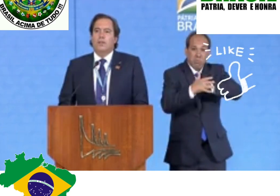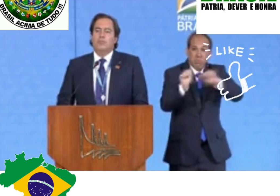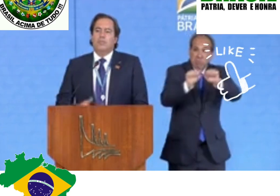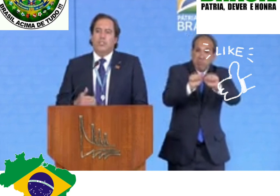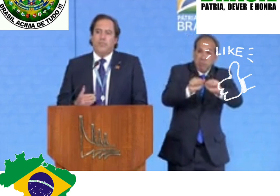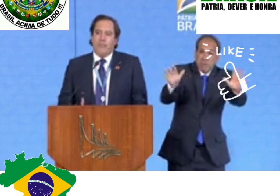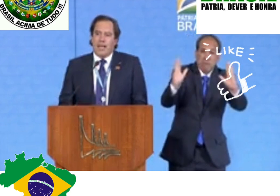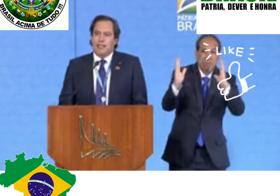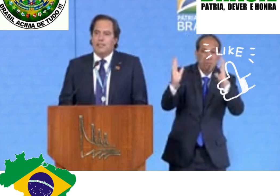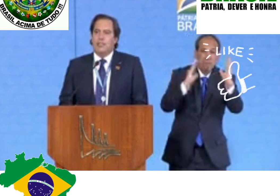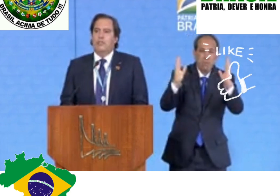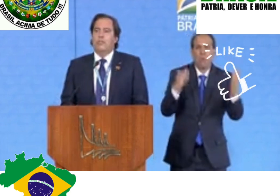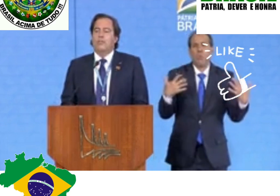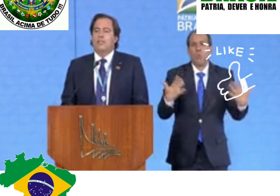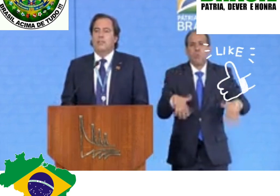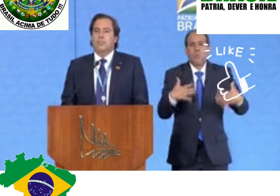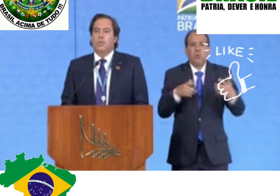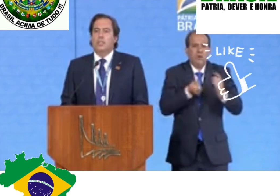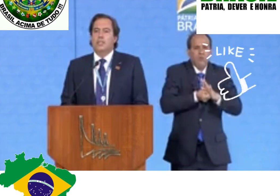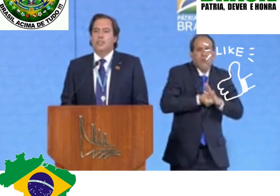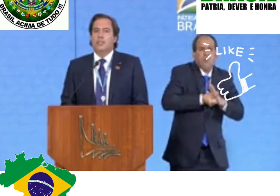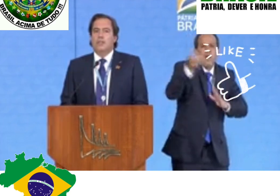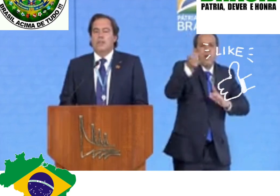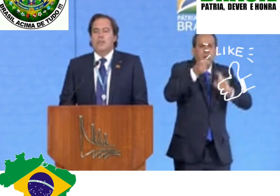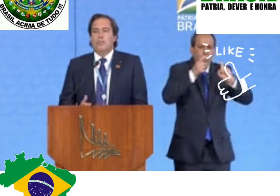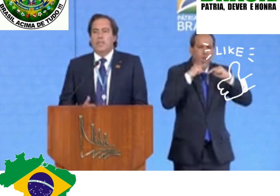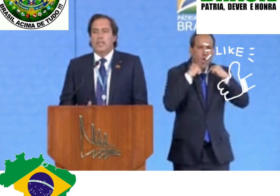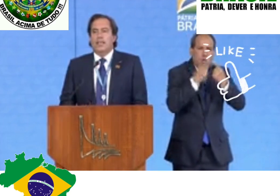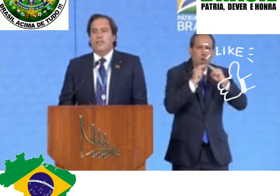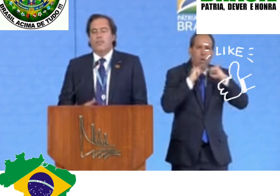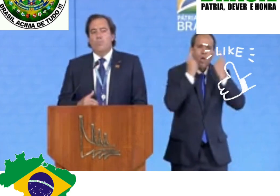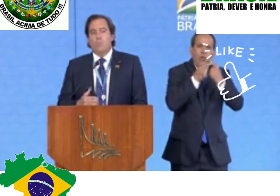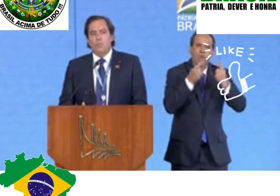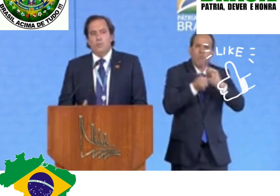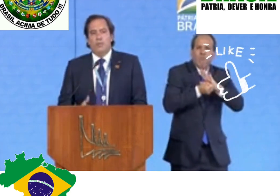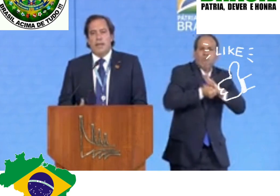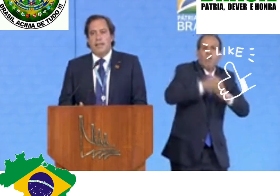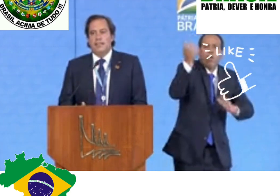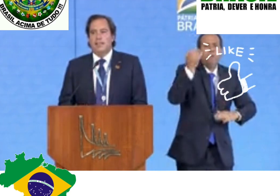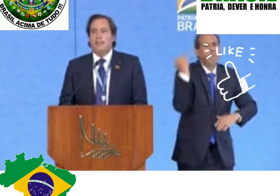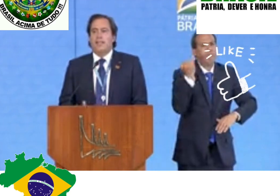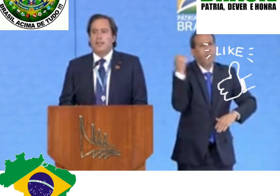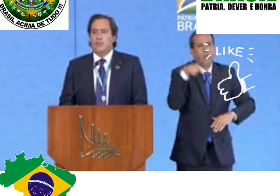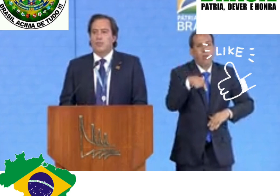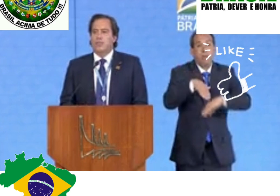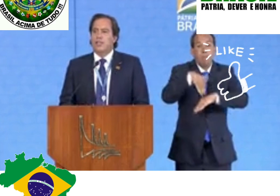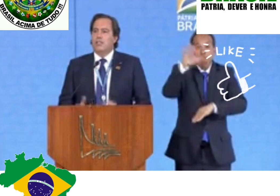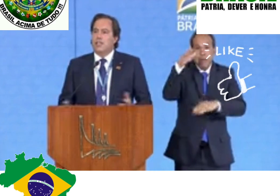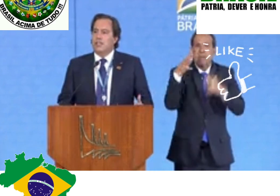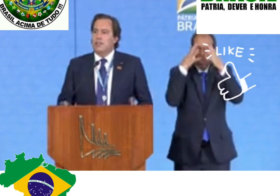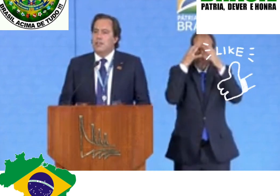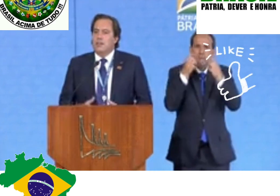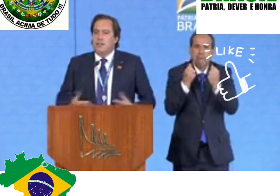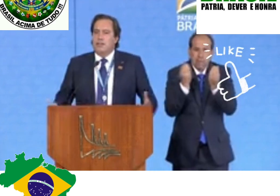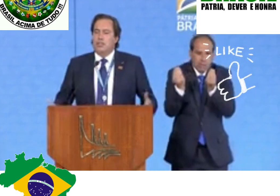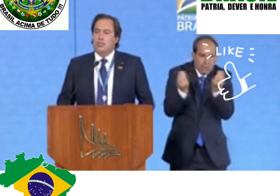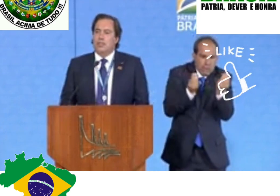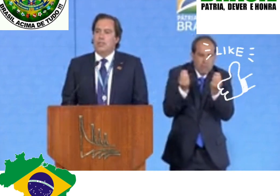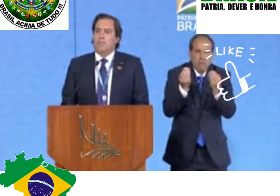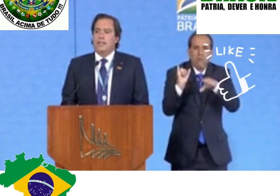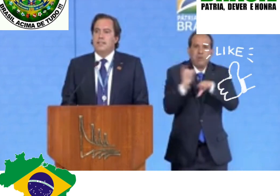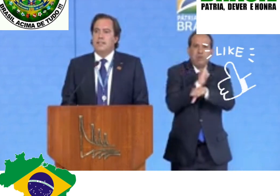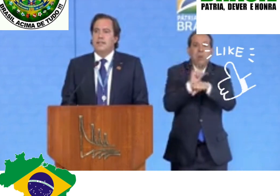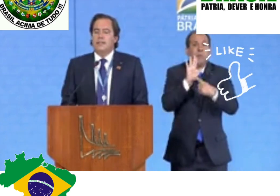nós tivemos diversas reuniões importantes, porque foi muito mais intenso do que a gente